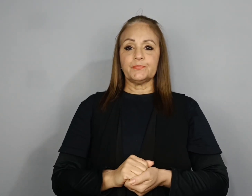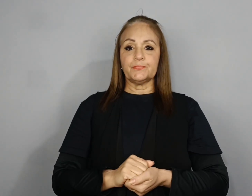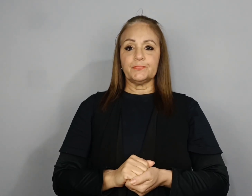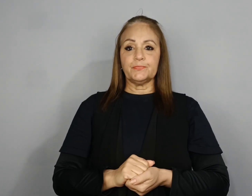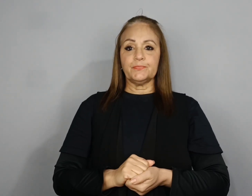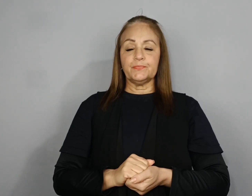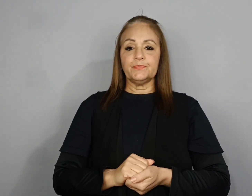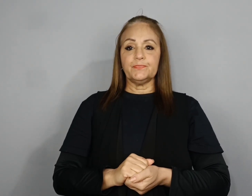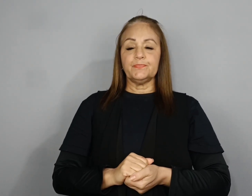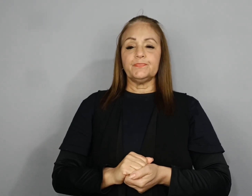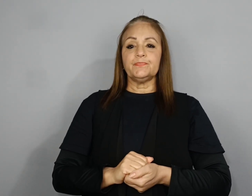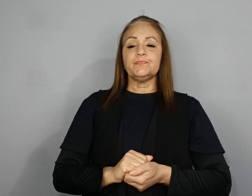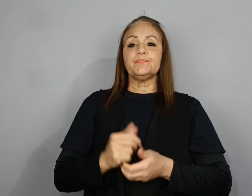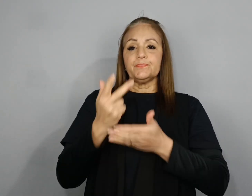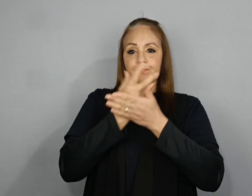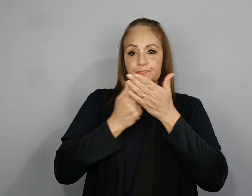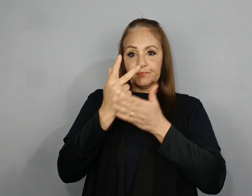Figura 1, gráfico de colunas.